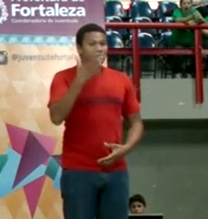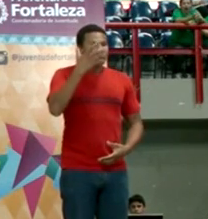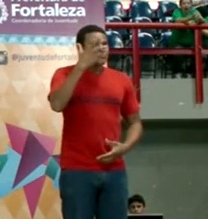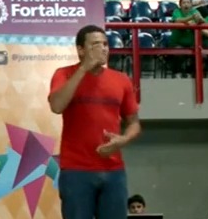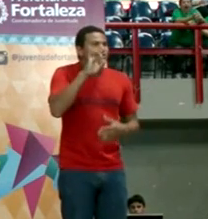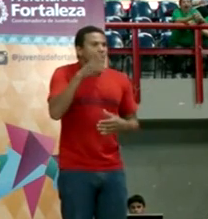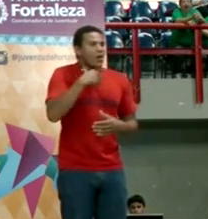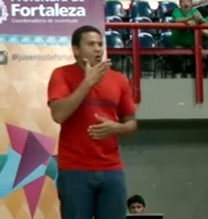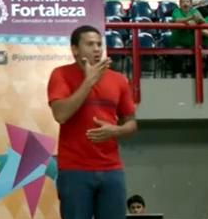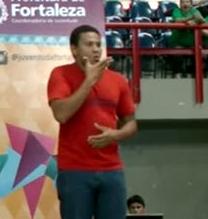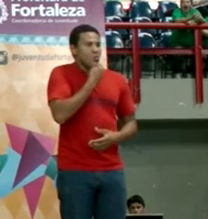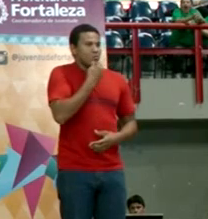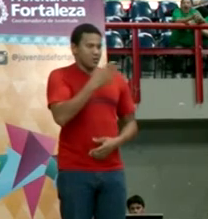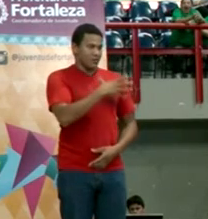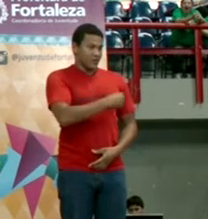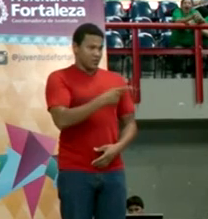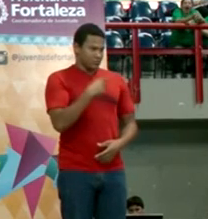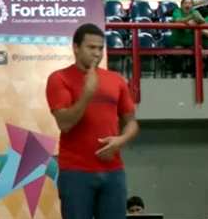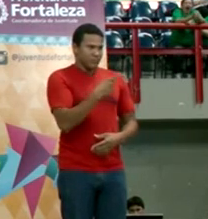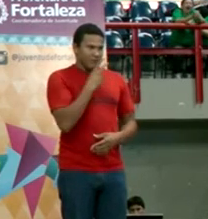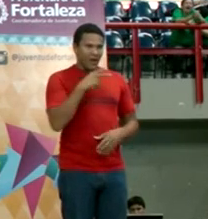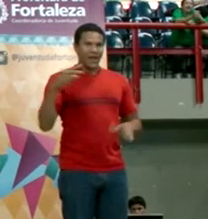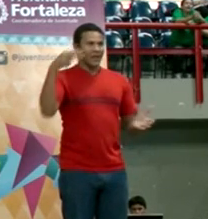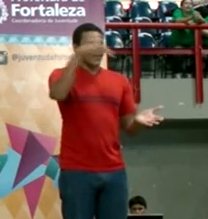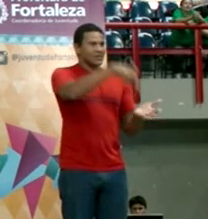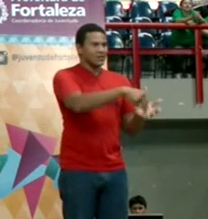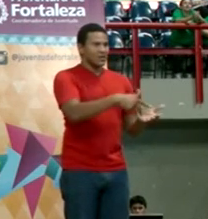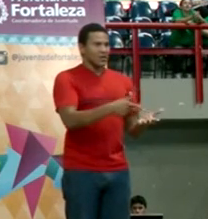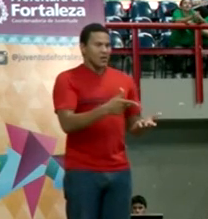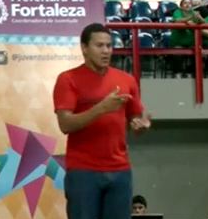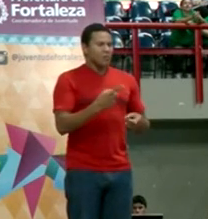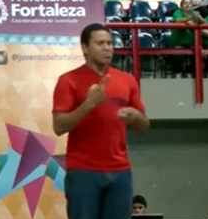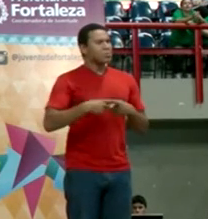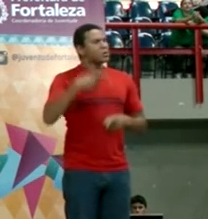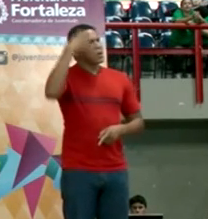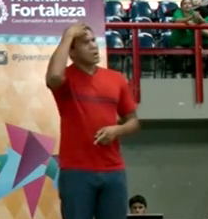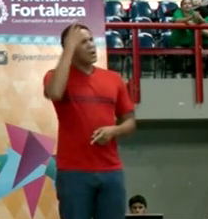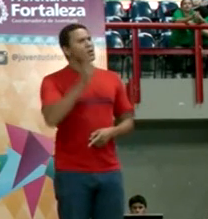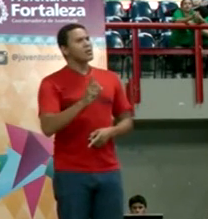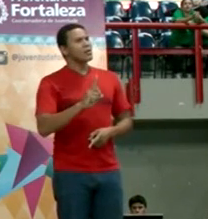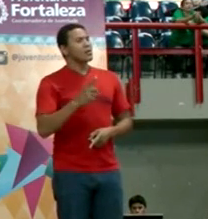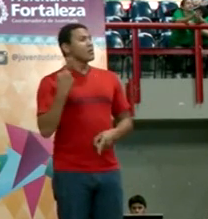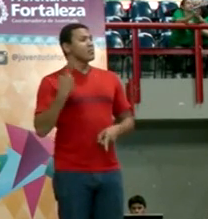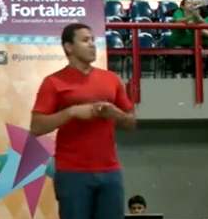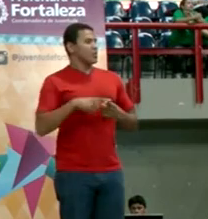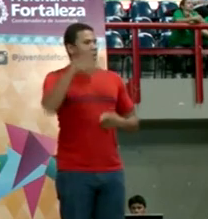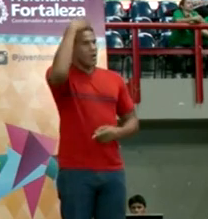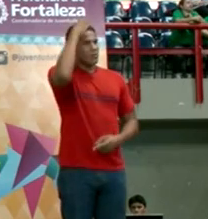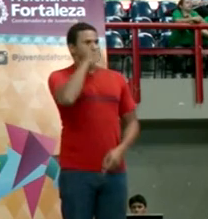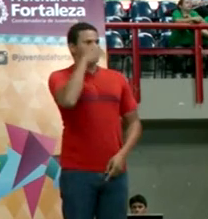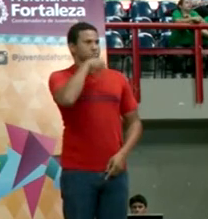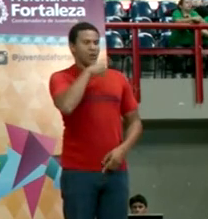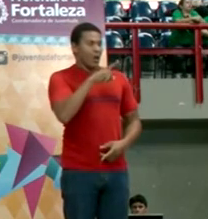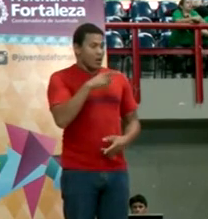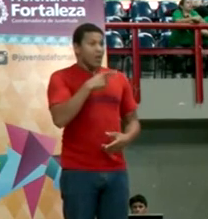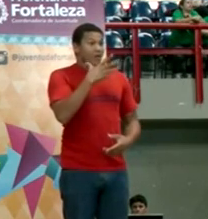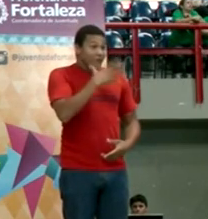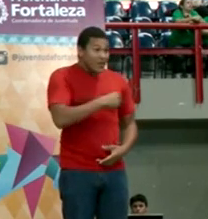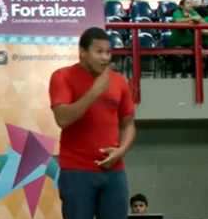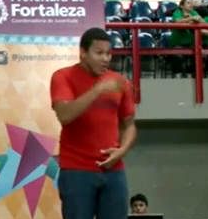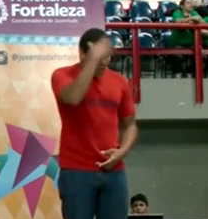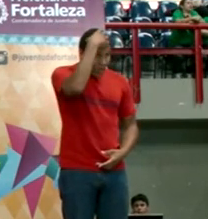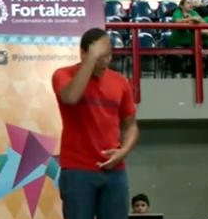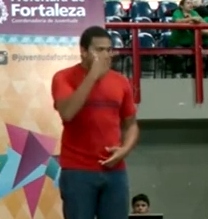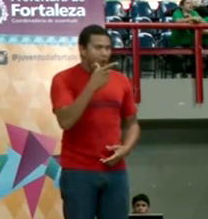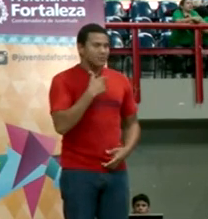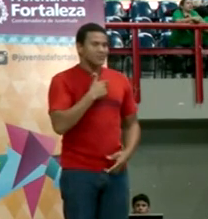da Áustria era conhecido por ser arrogante. Vou mandar meu filho, que não é igual a mim, que é simpático. Mandou o príncipe da Áustria, o